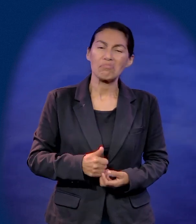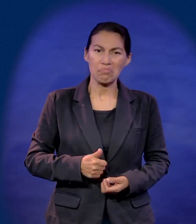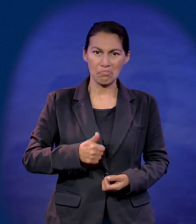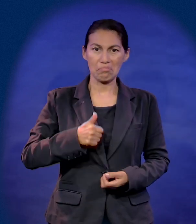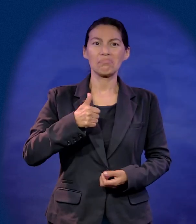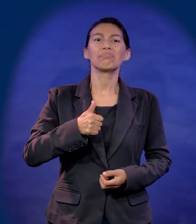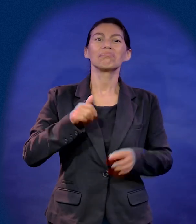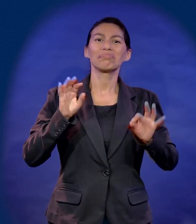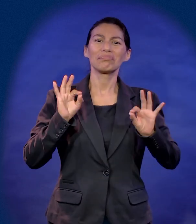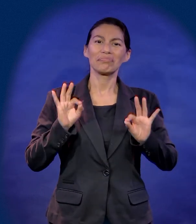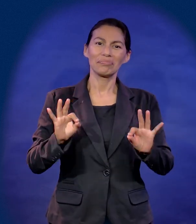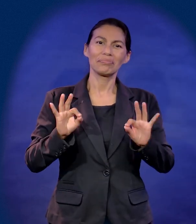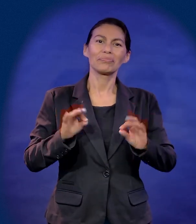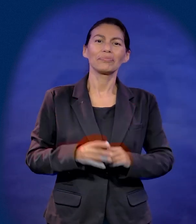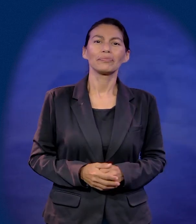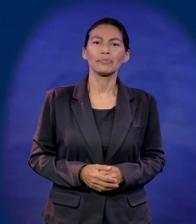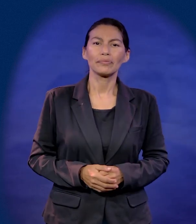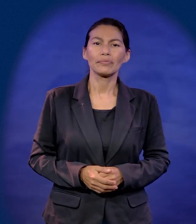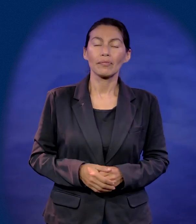Si sigues el plan